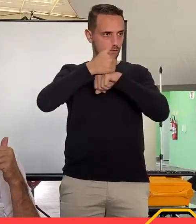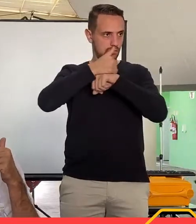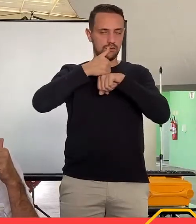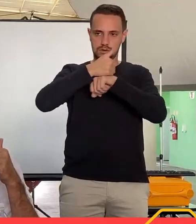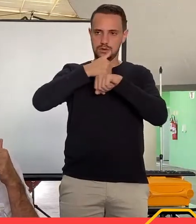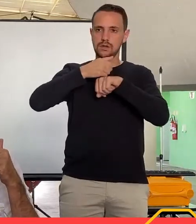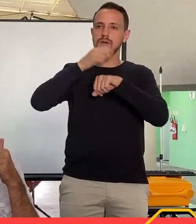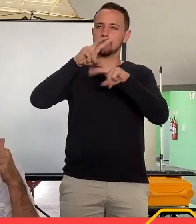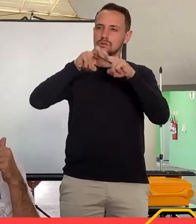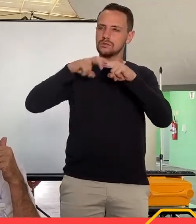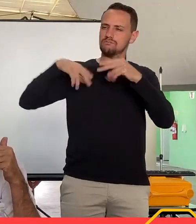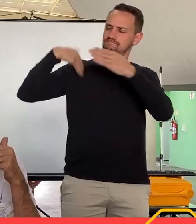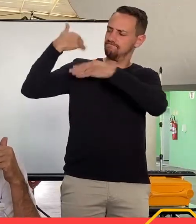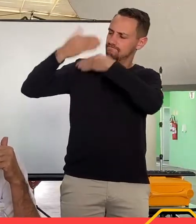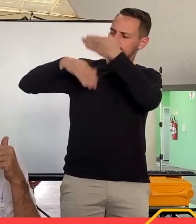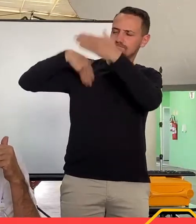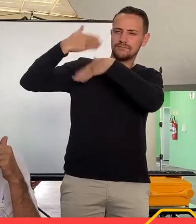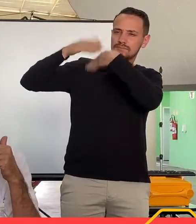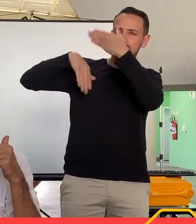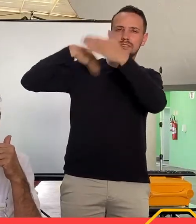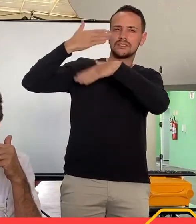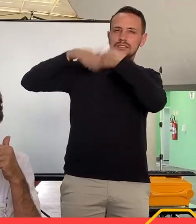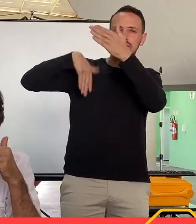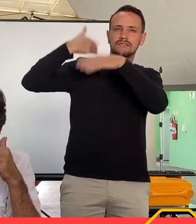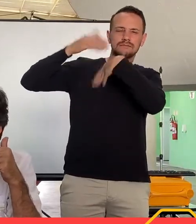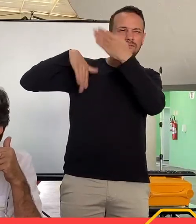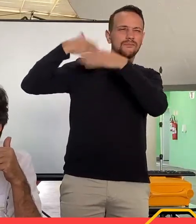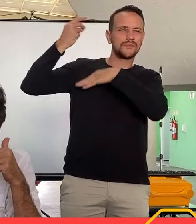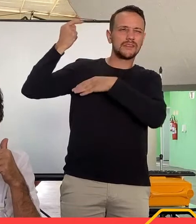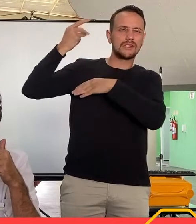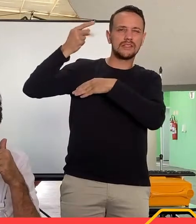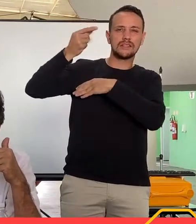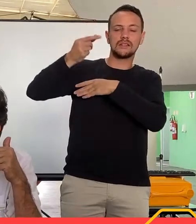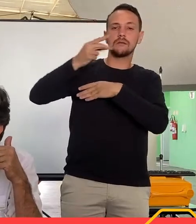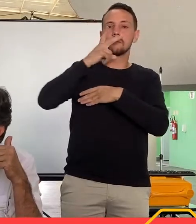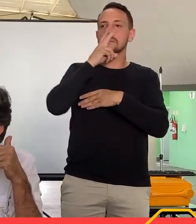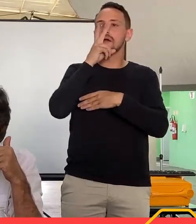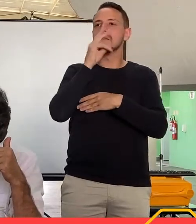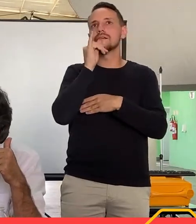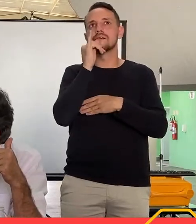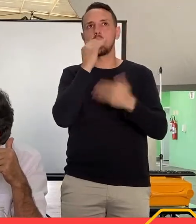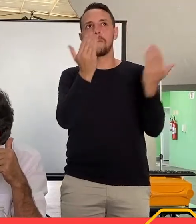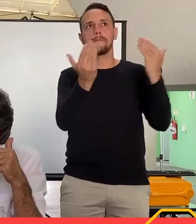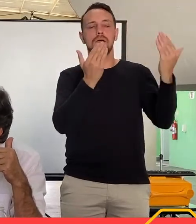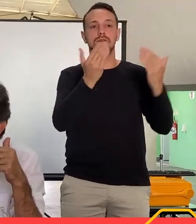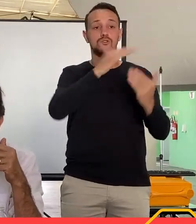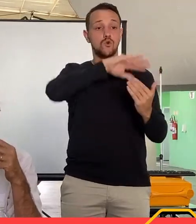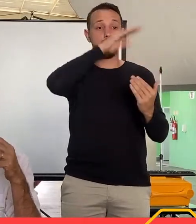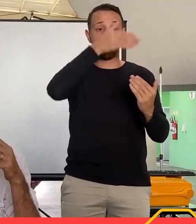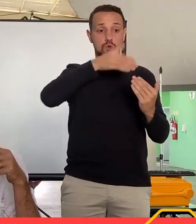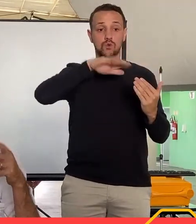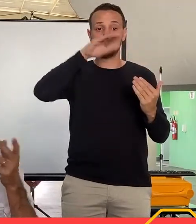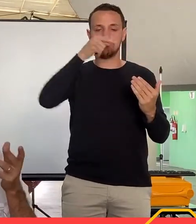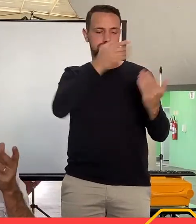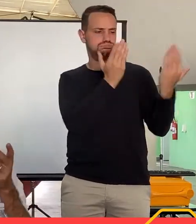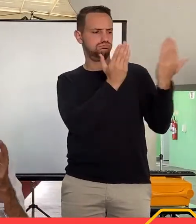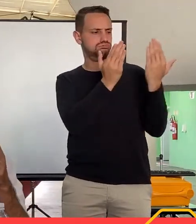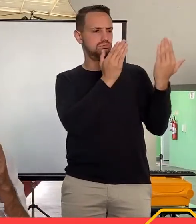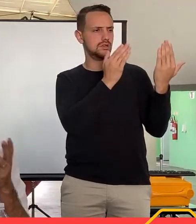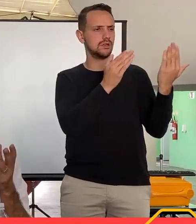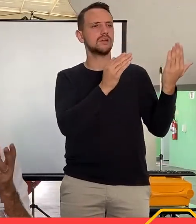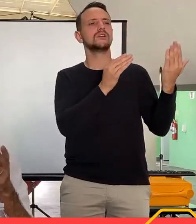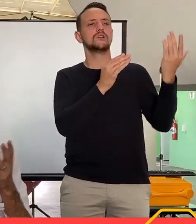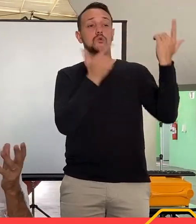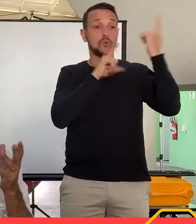jornadas de conquistas de direitos. São quase como que ondas de conquistas de direitos até